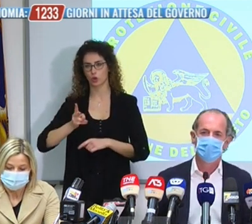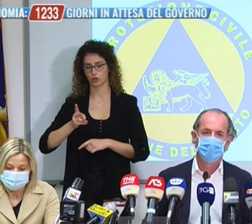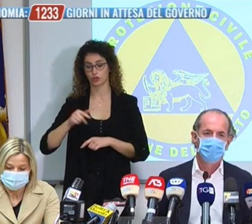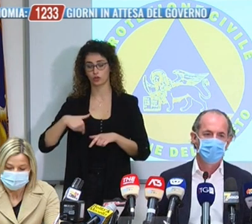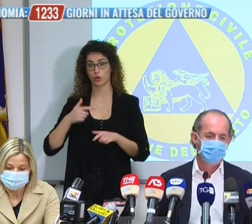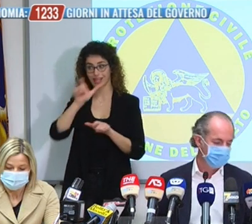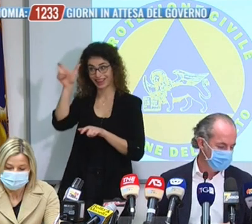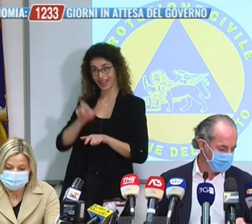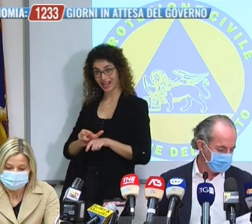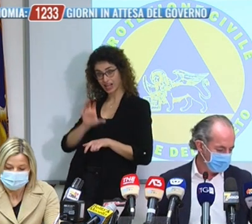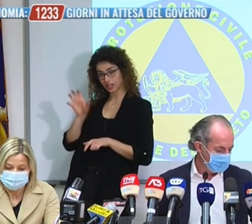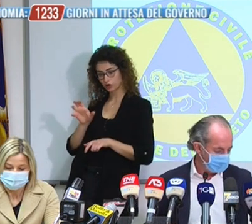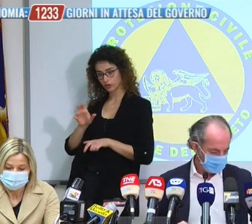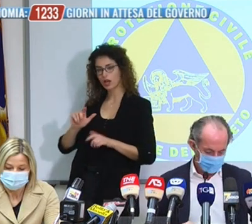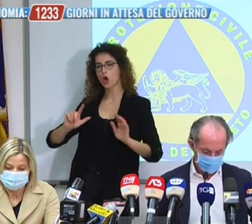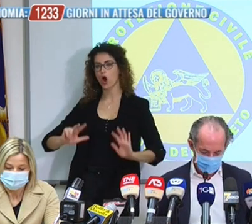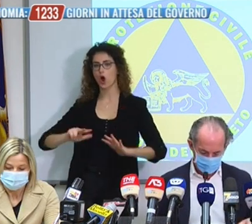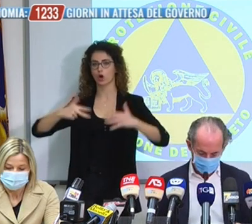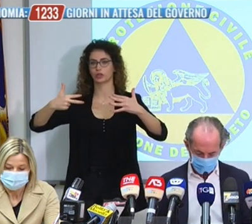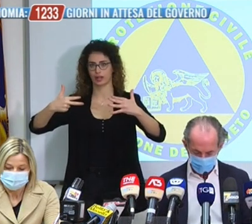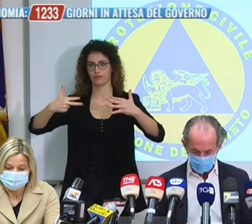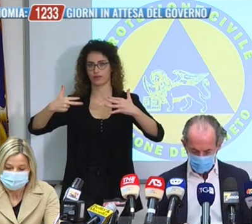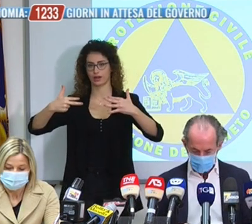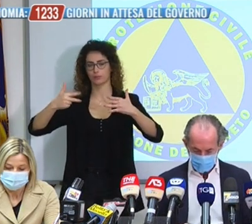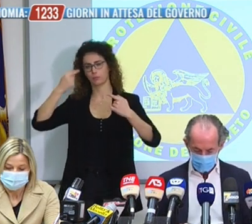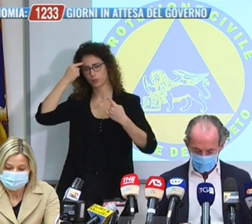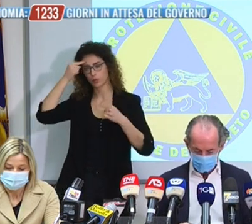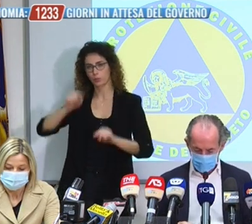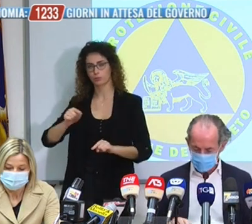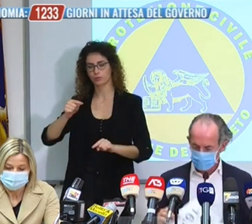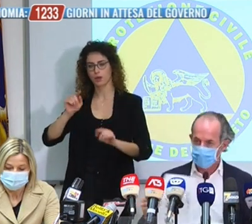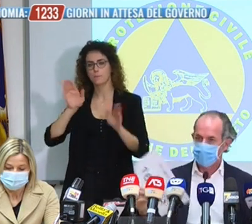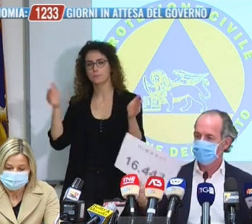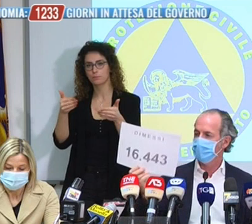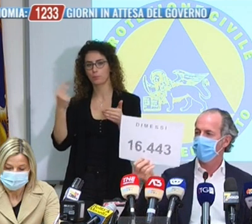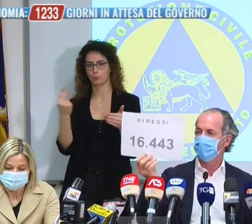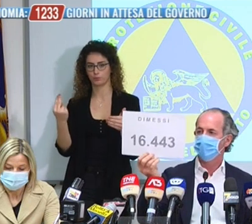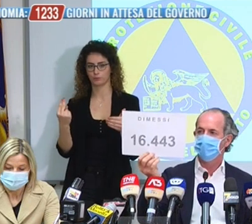regione d'Italia per mortalità. I dimessi sono